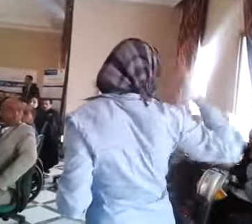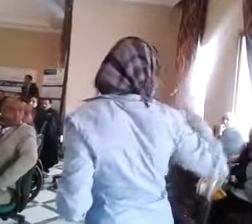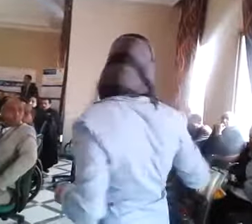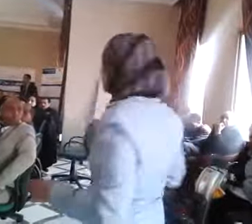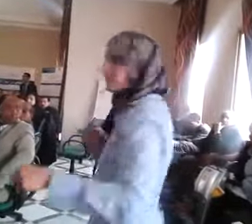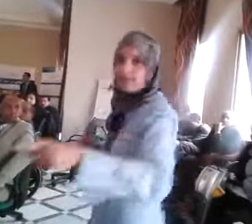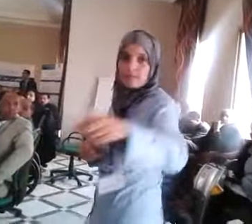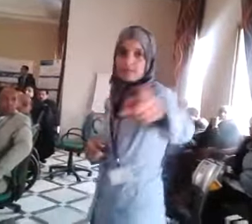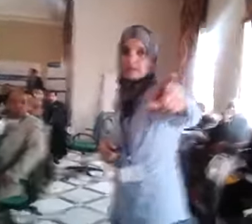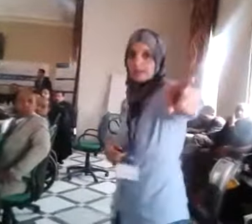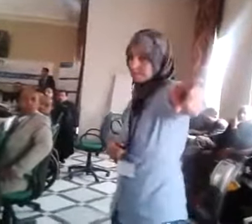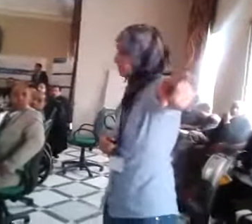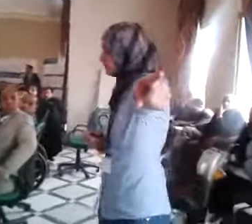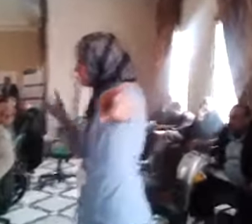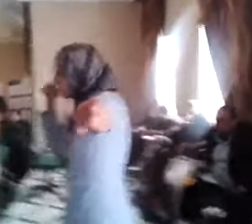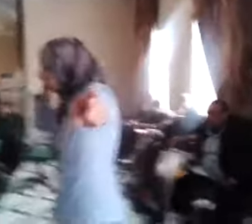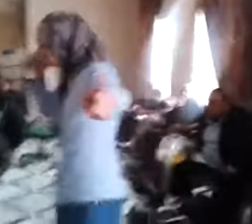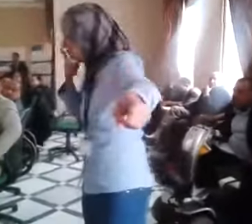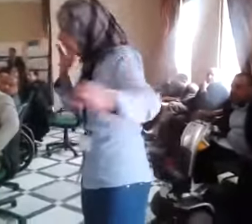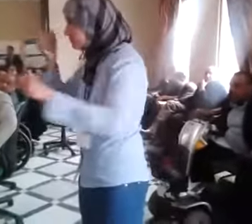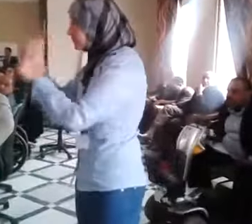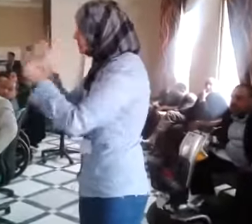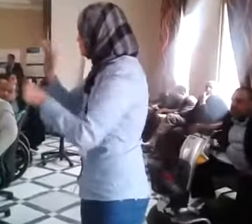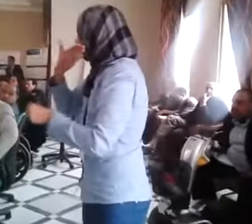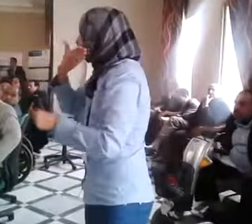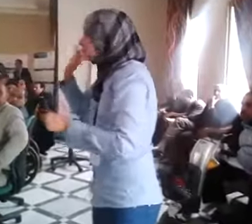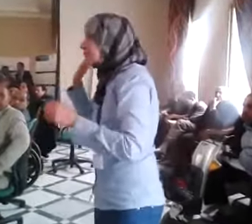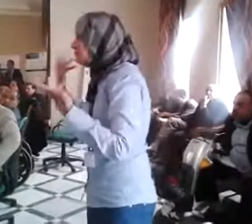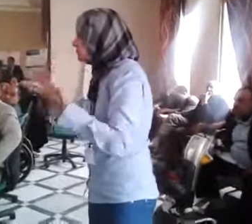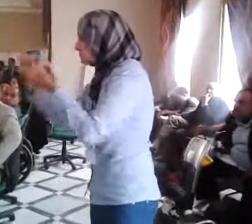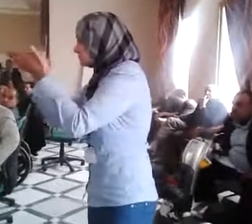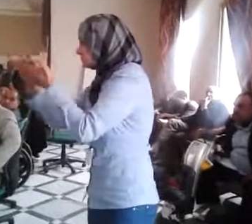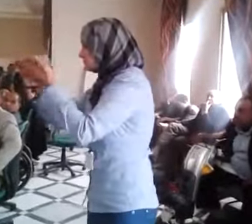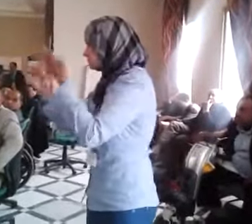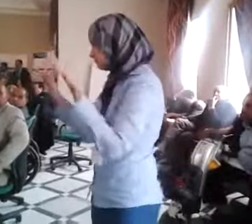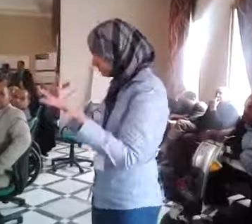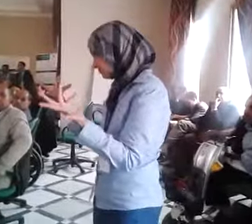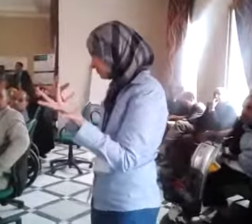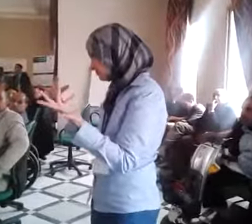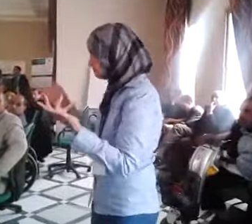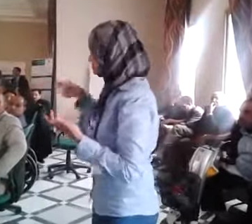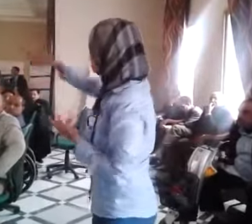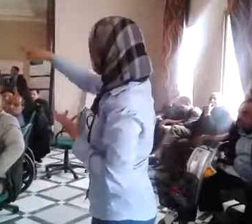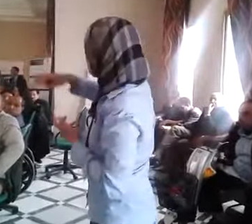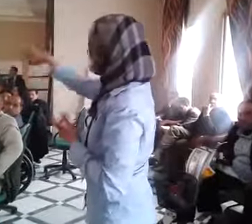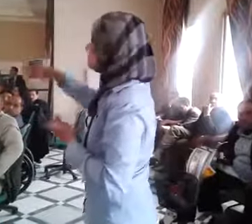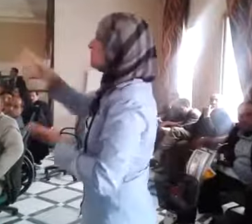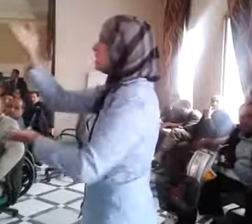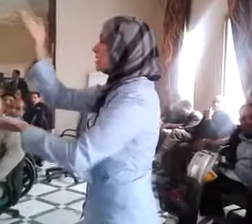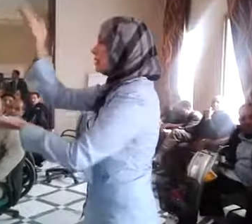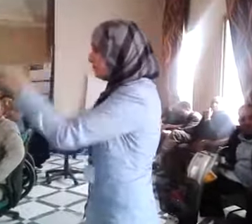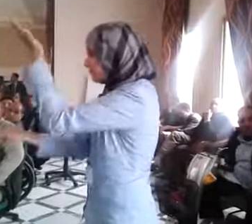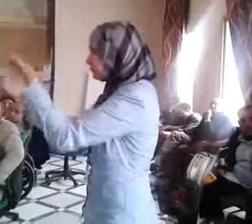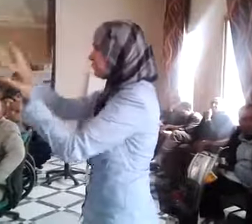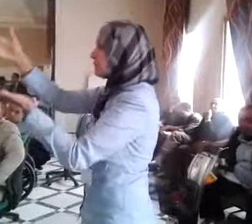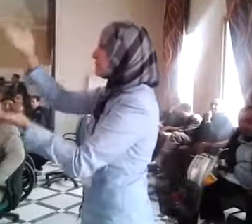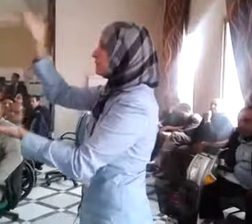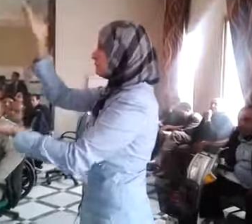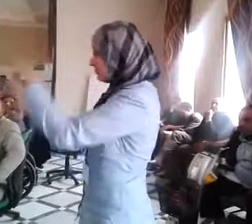مع الأسف إنه وخريت كي رأى الآن كي يمتباص واحد من ذلك كما سيح وحدنا بسيارة ما سيح وحدنا